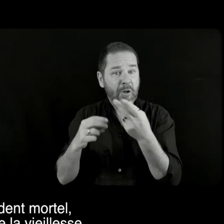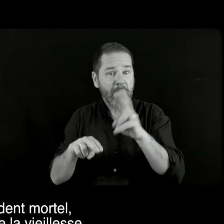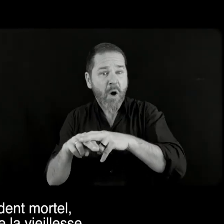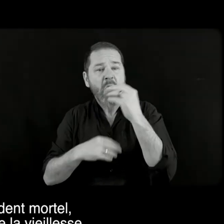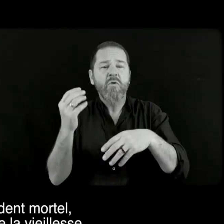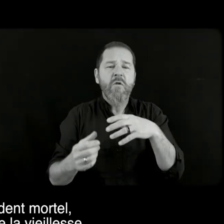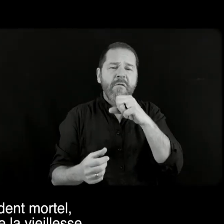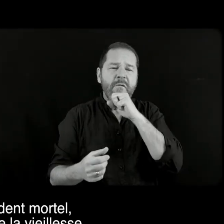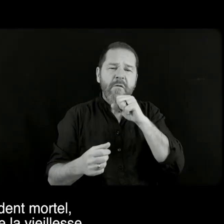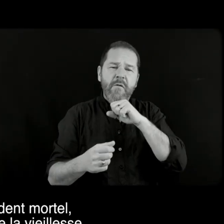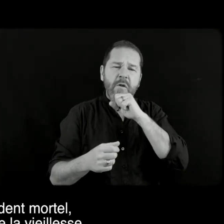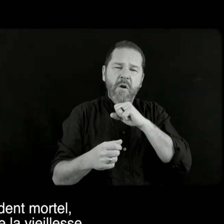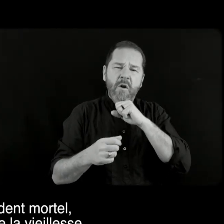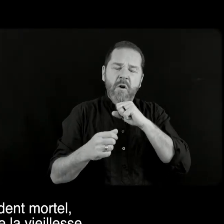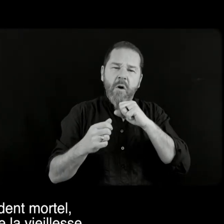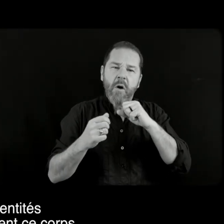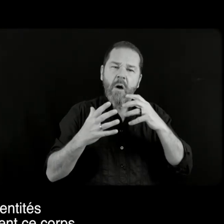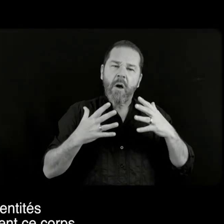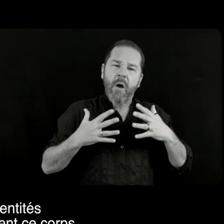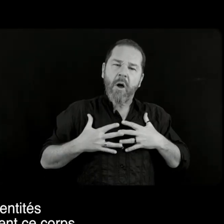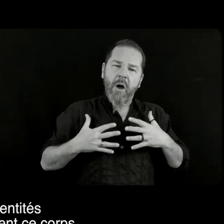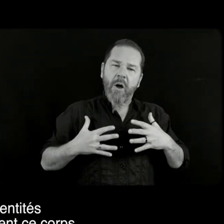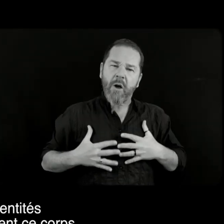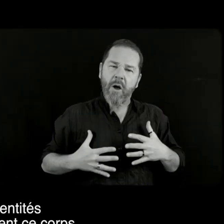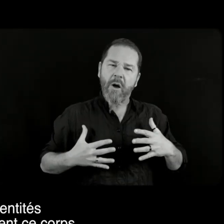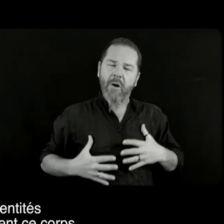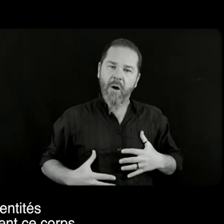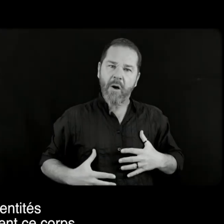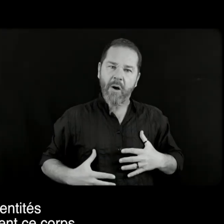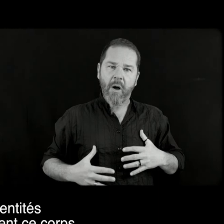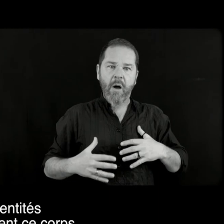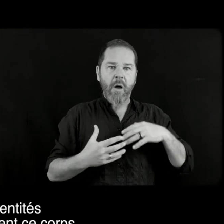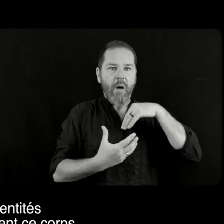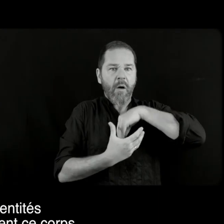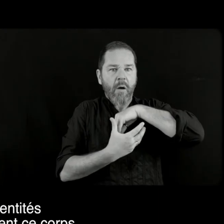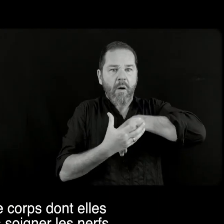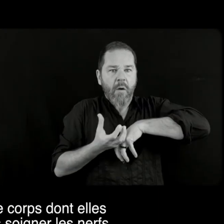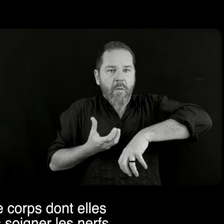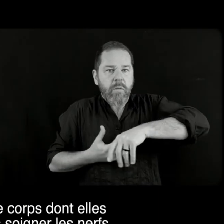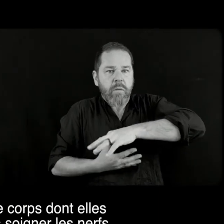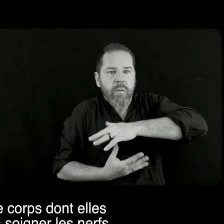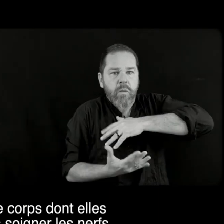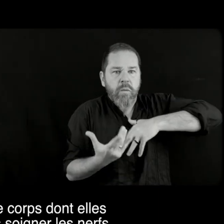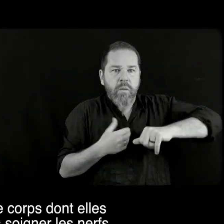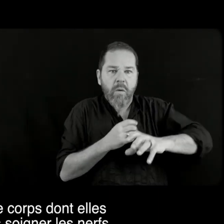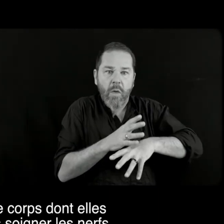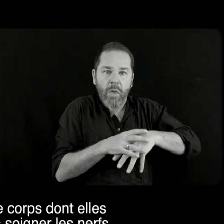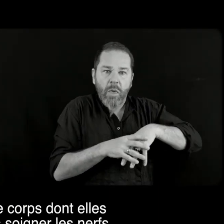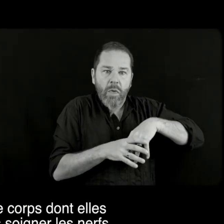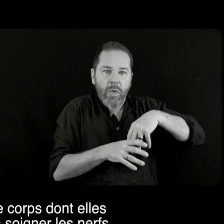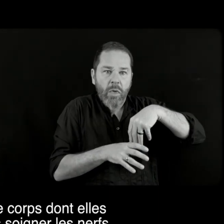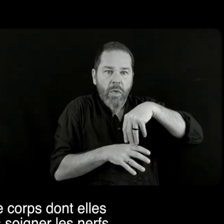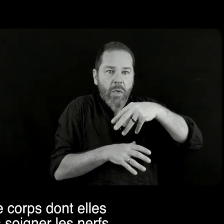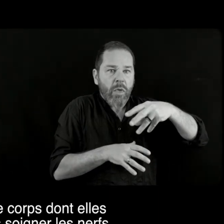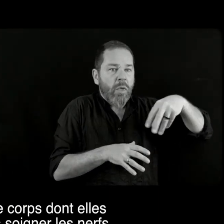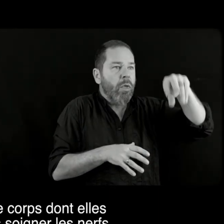mortel ou du fait de la vieillesse, les entités abandonnent ce corps. Elles quittent le corps dont elles ne peuvent plus soigner